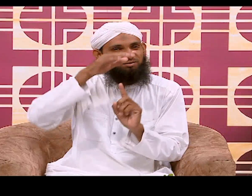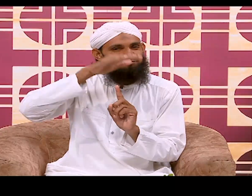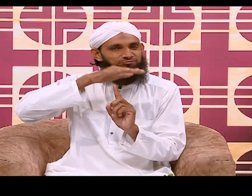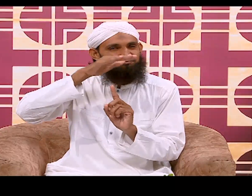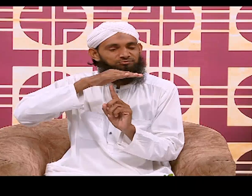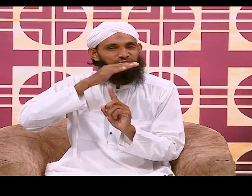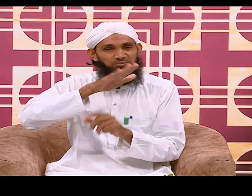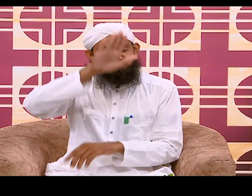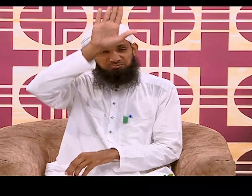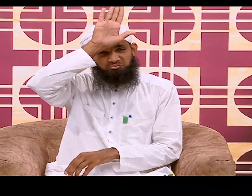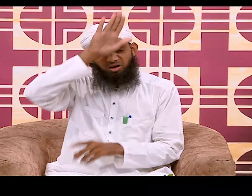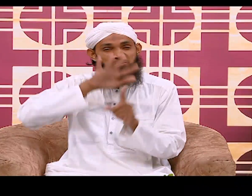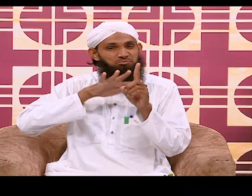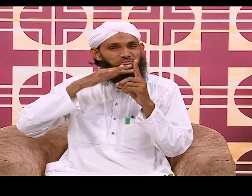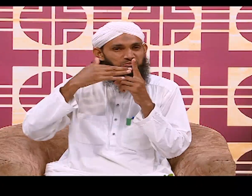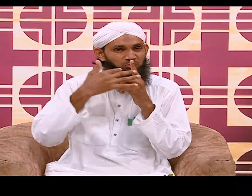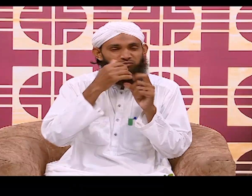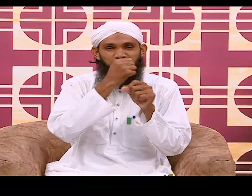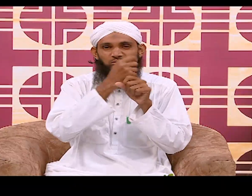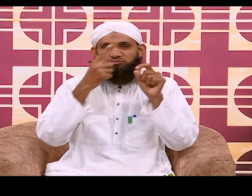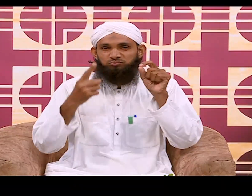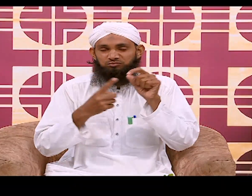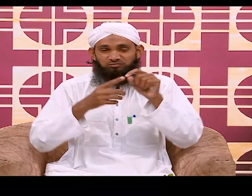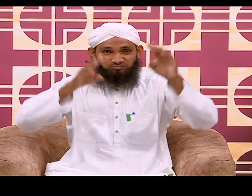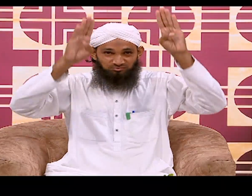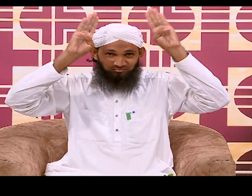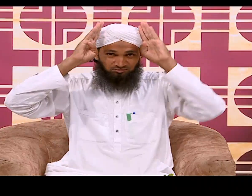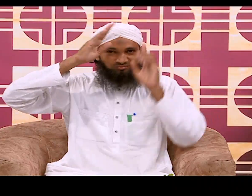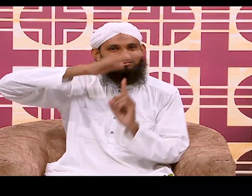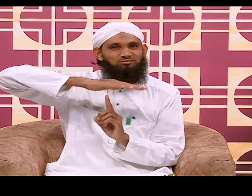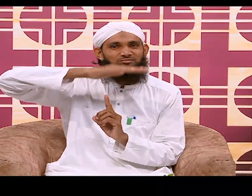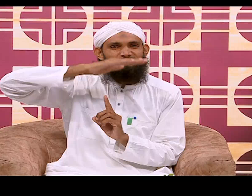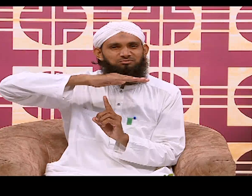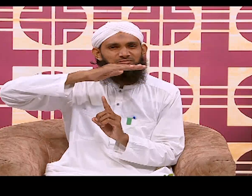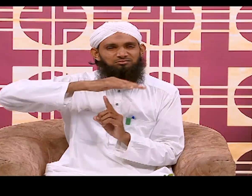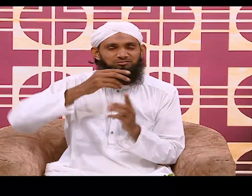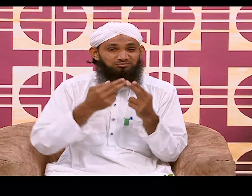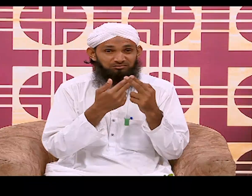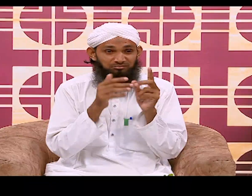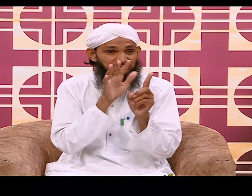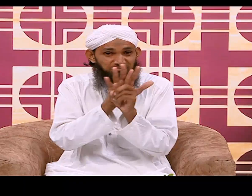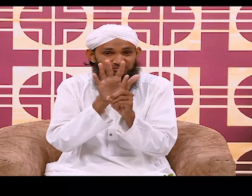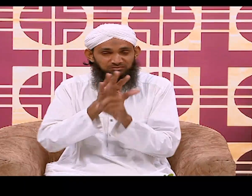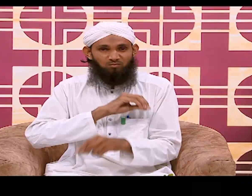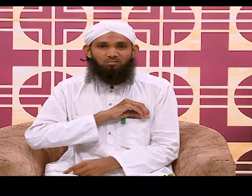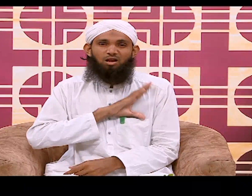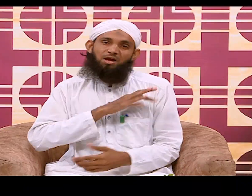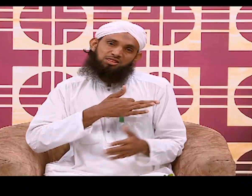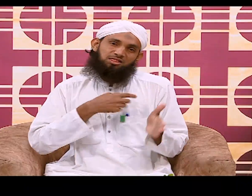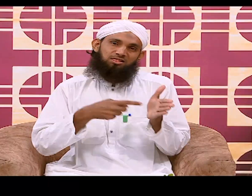پیران پیر دستگیر حضور غوث پاک رحمت اللہ علیہ کی اس نصیحت پر عمل کرنے کی نیت